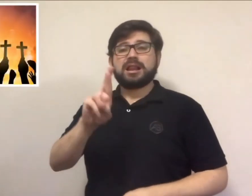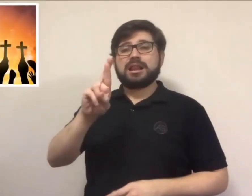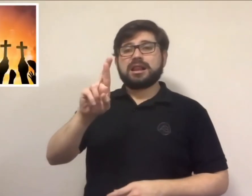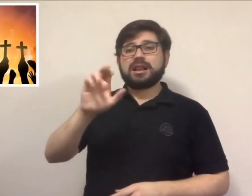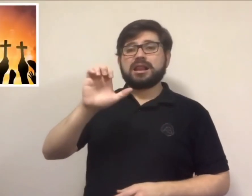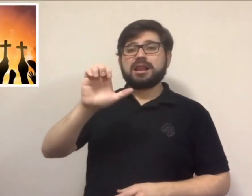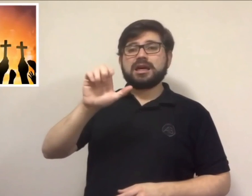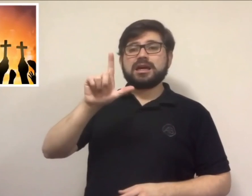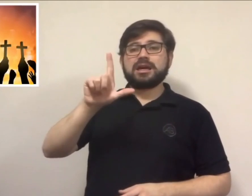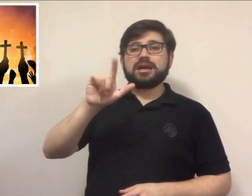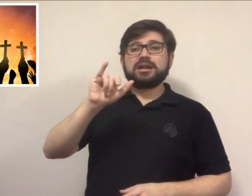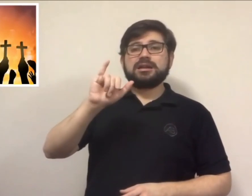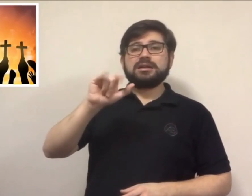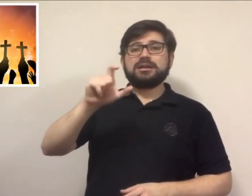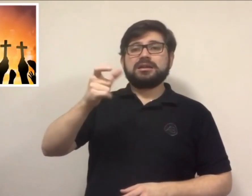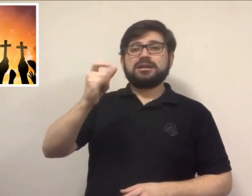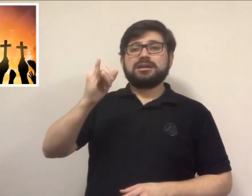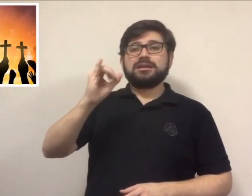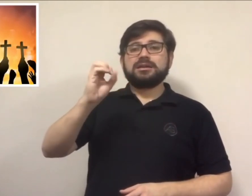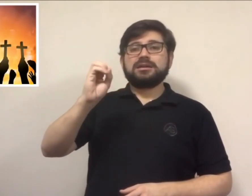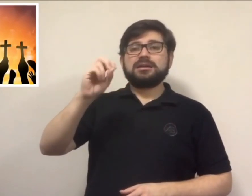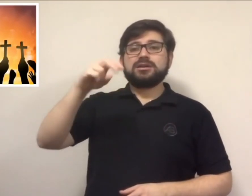También pasa con la religión.